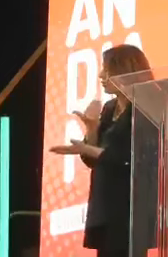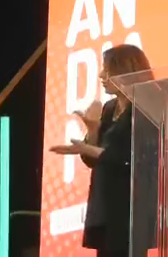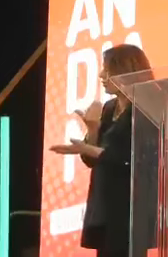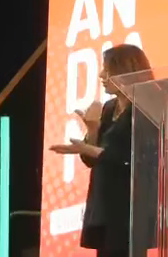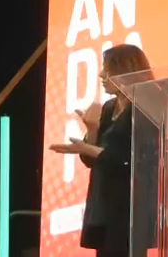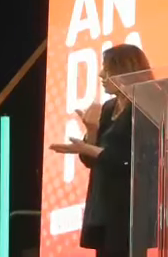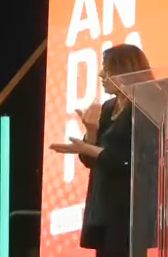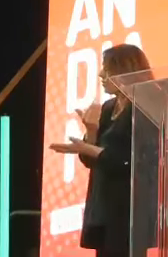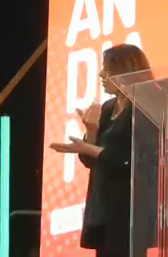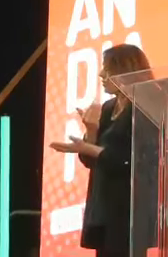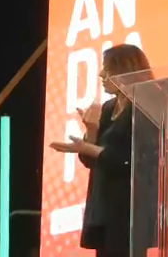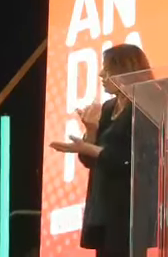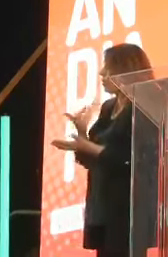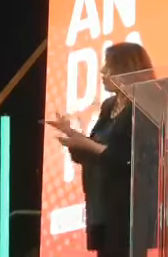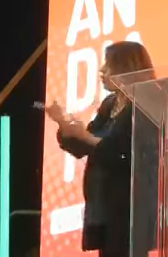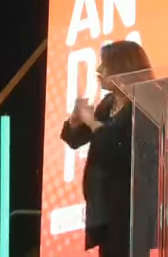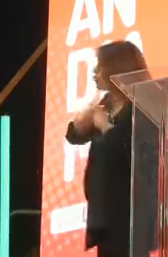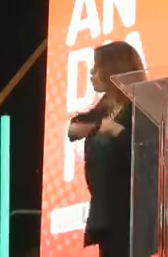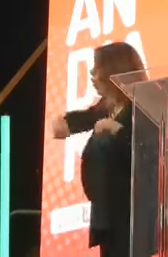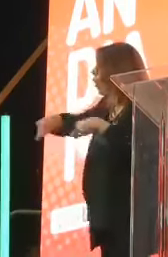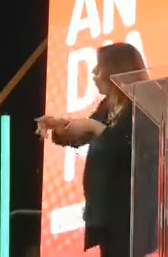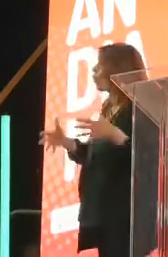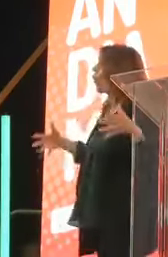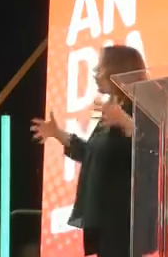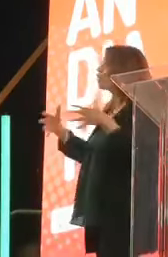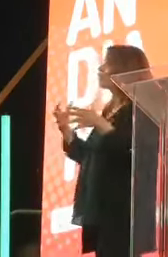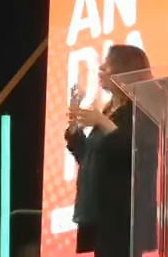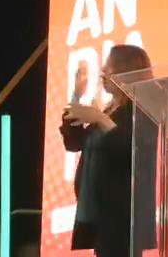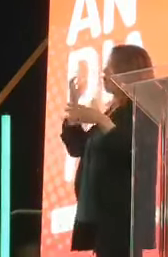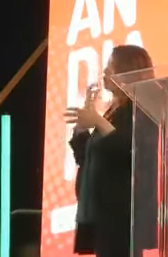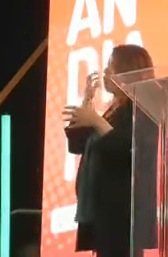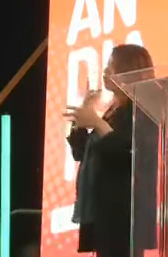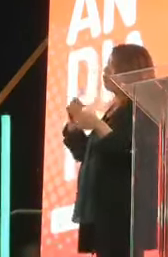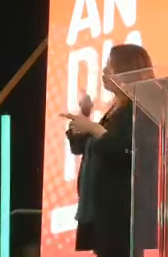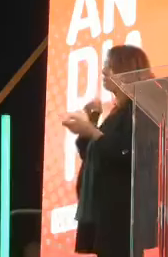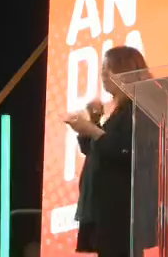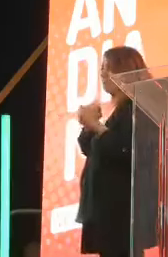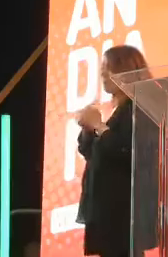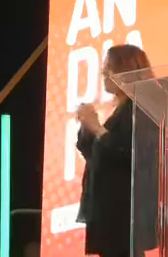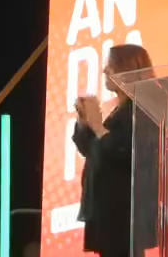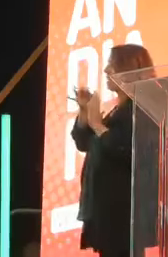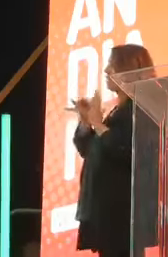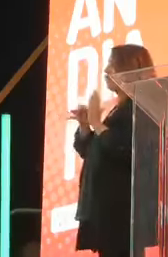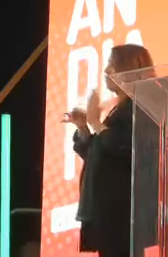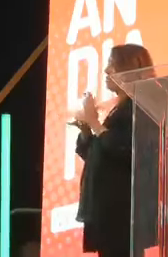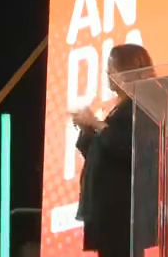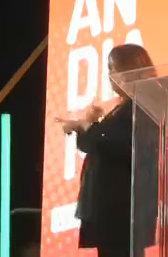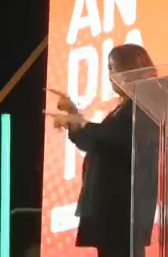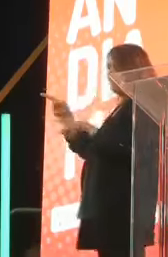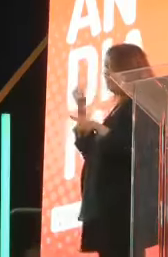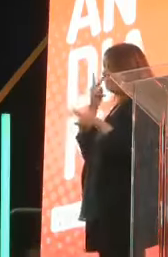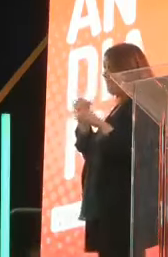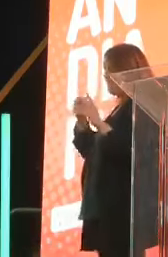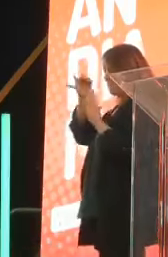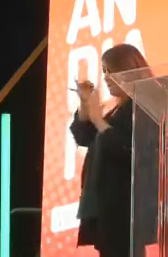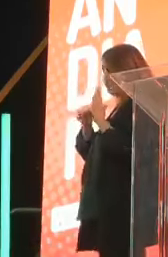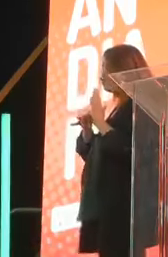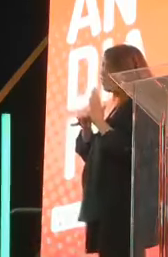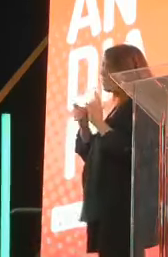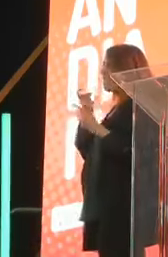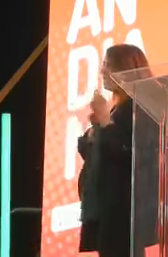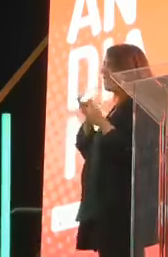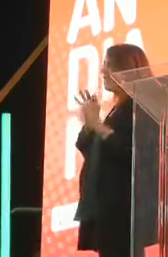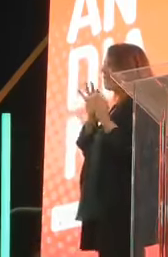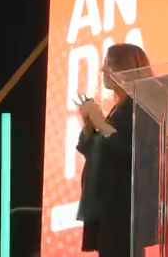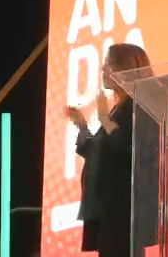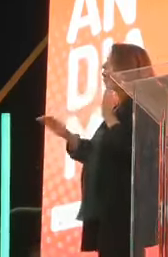Noi siamo una comunità orgogliosa che si batte per questi principi, lo vedete, che sono principi che affondano le radici